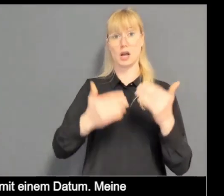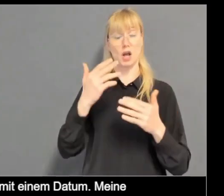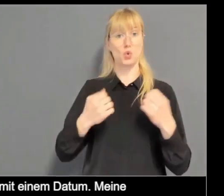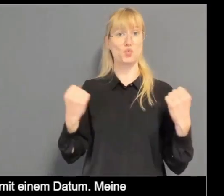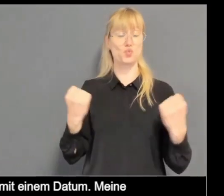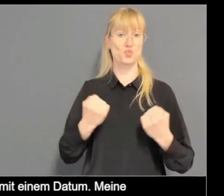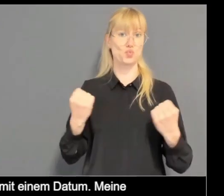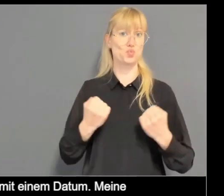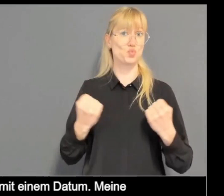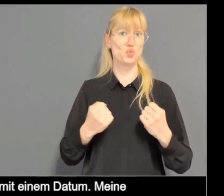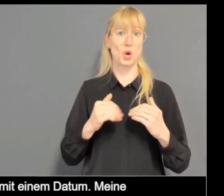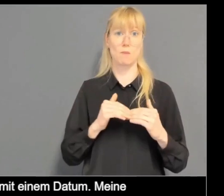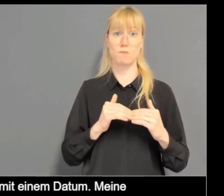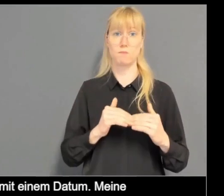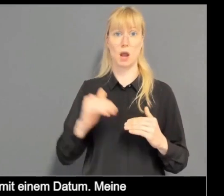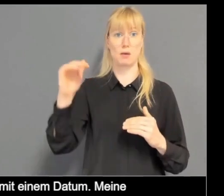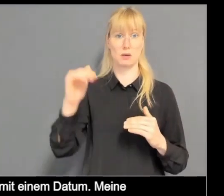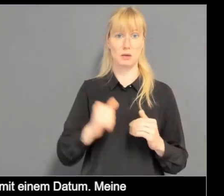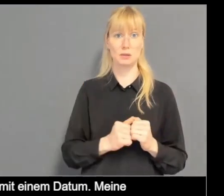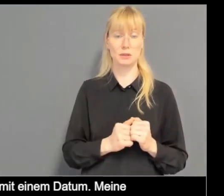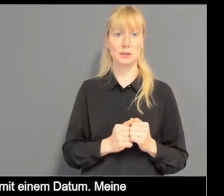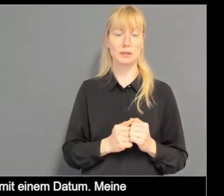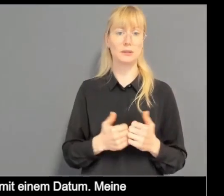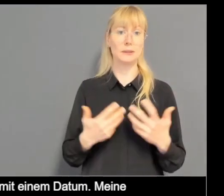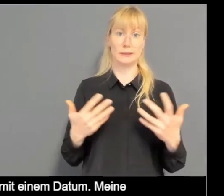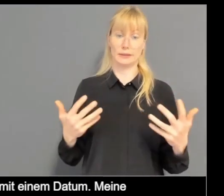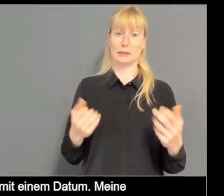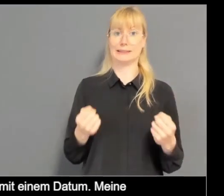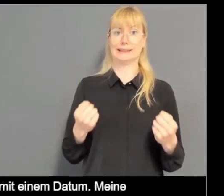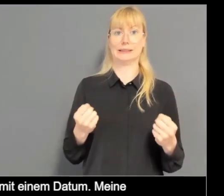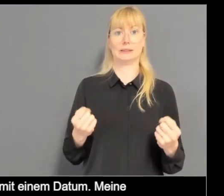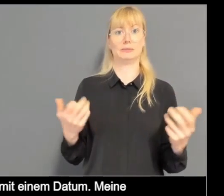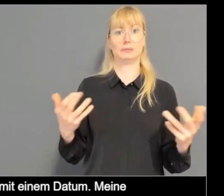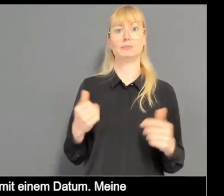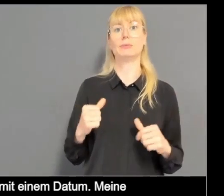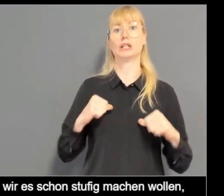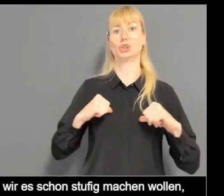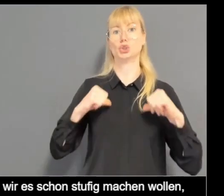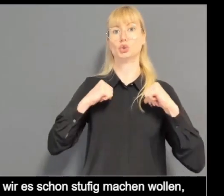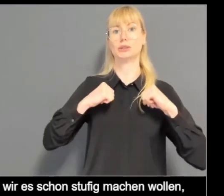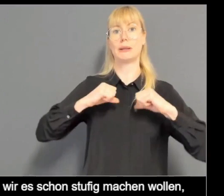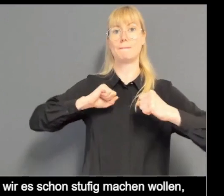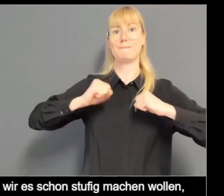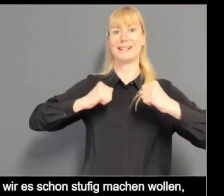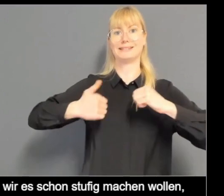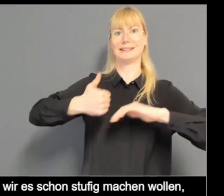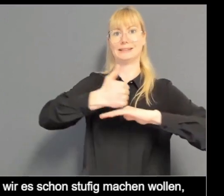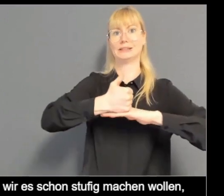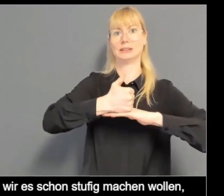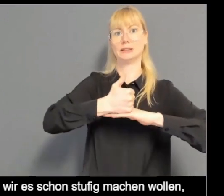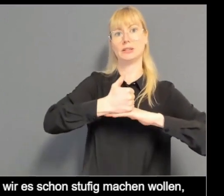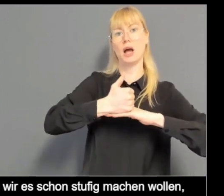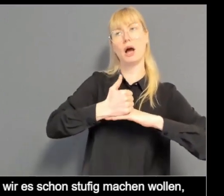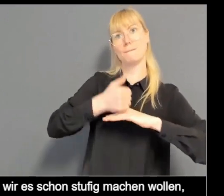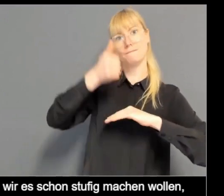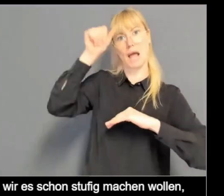deutlich steigende Zahlen, bin ich mir recht sicher, dass wir auch eine dynamische Diskussion bekommen werden, die da jetzt schon